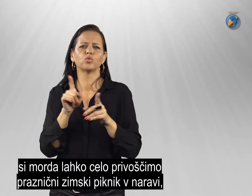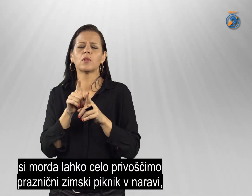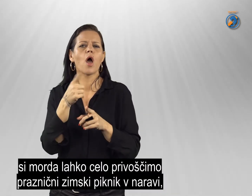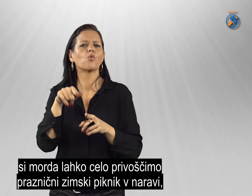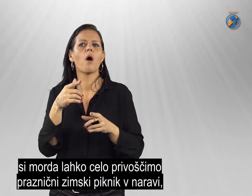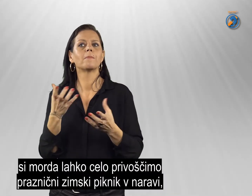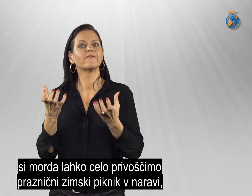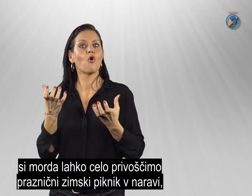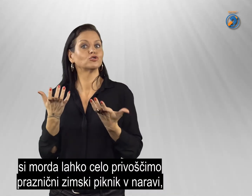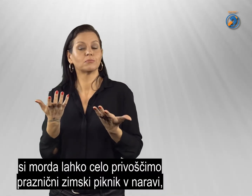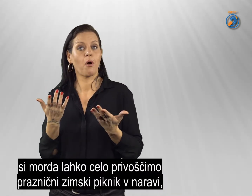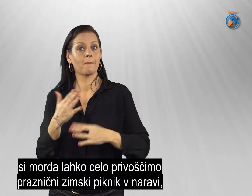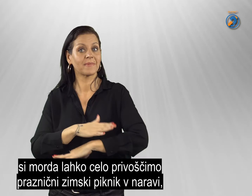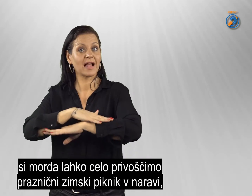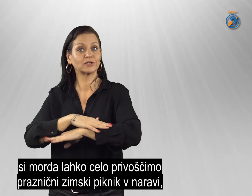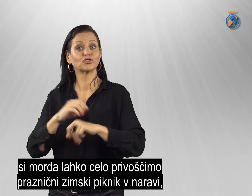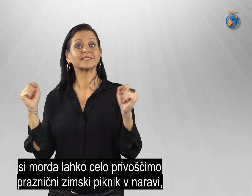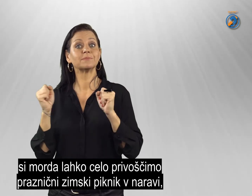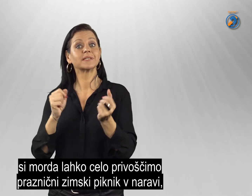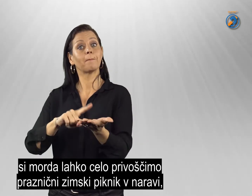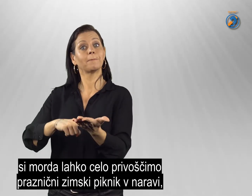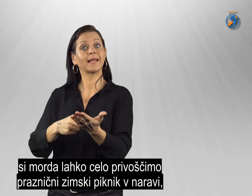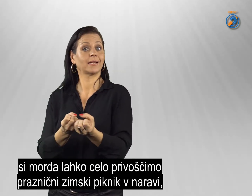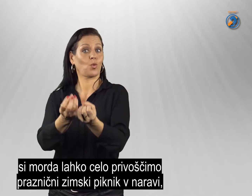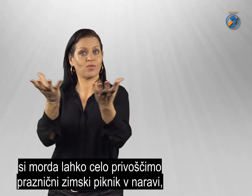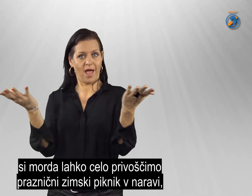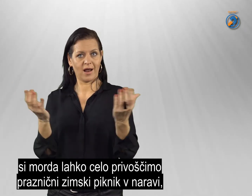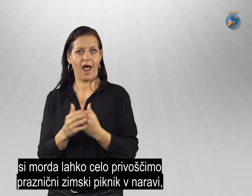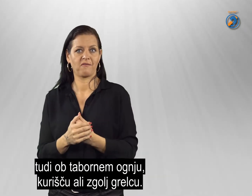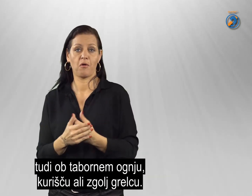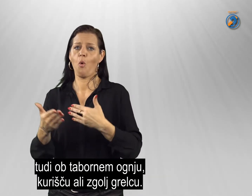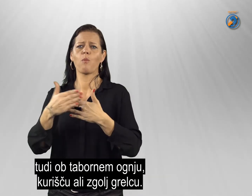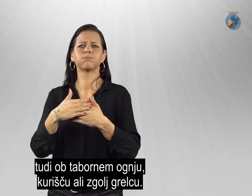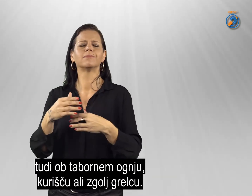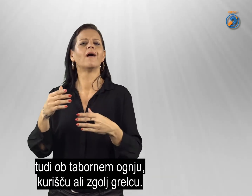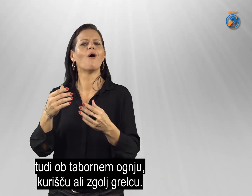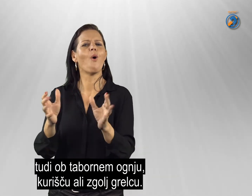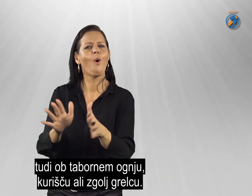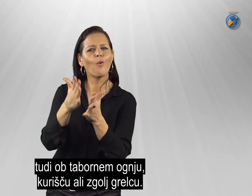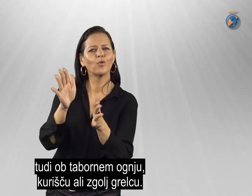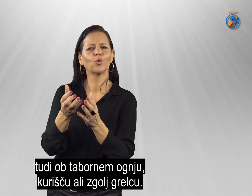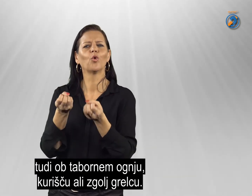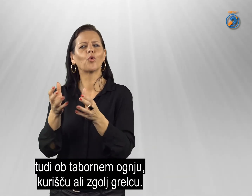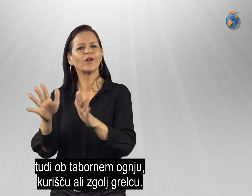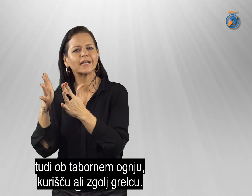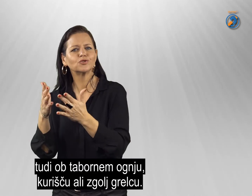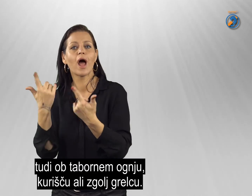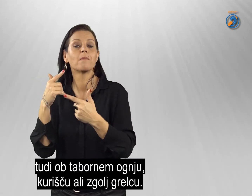praznični zimski piknik v naravi, tudi ob tabornem ognju, kurišču ali zgolj grelcu.